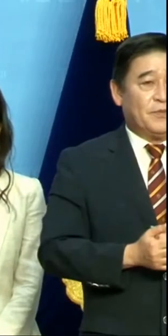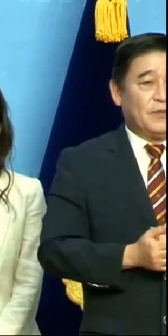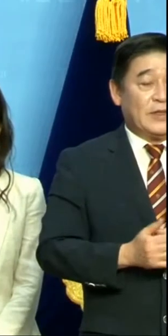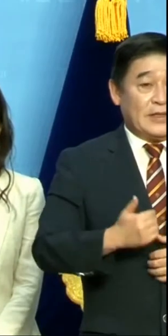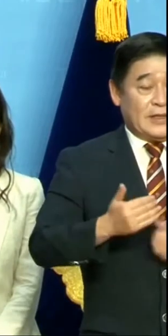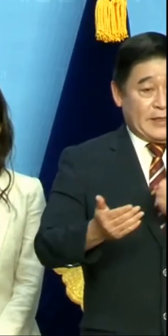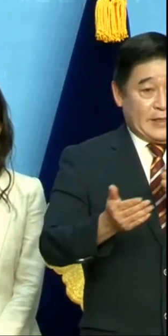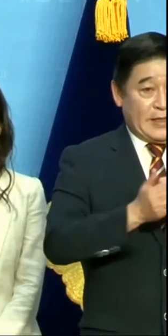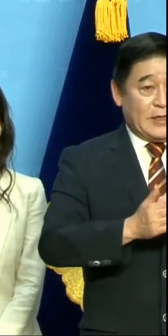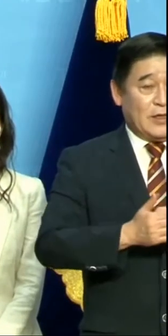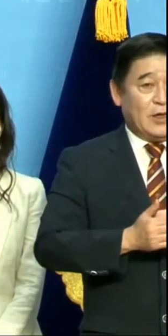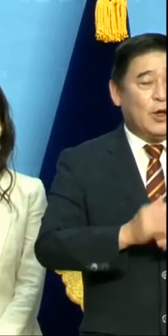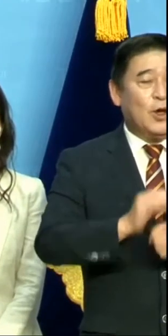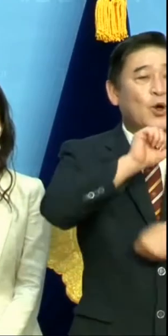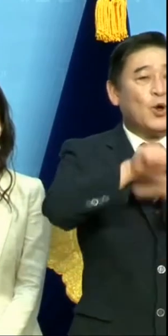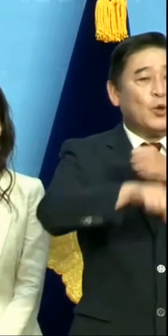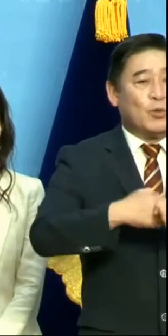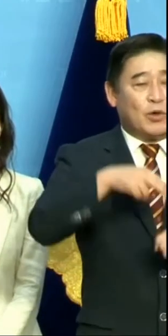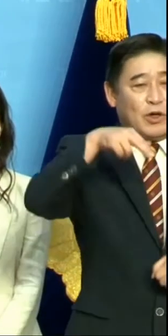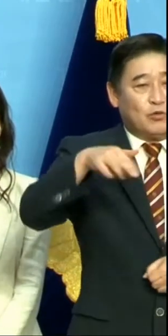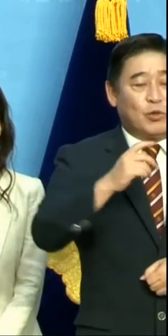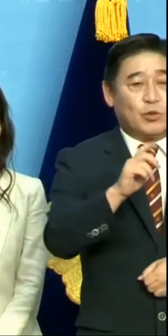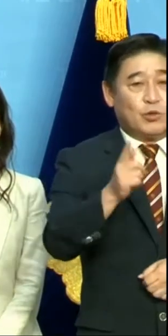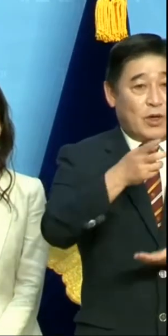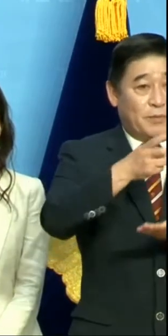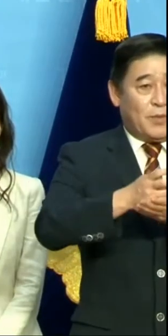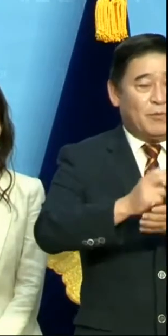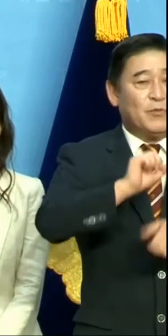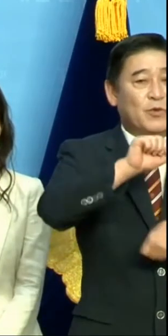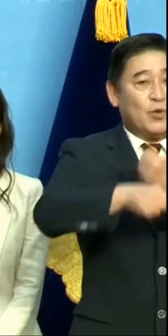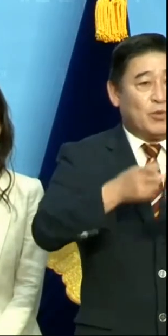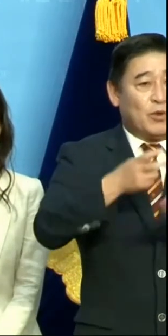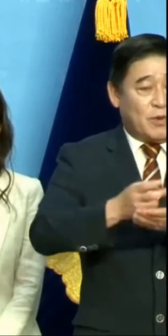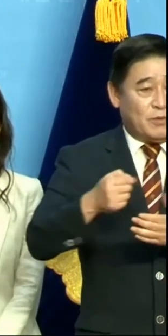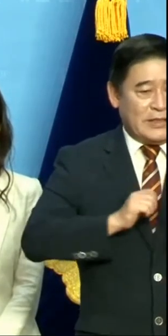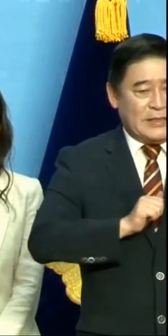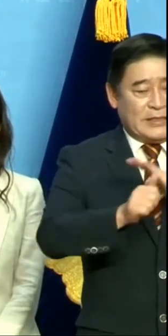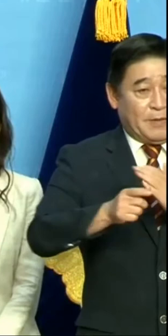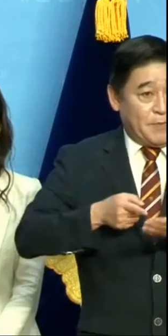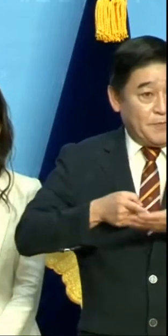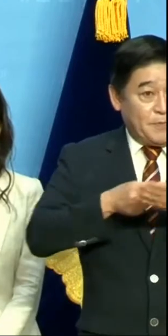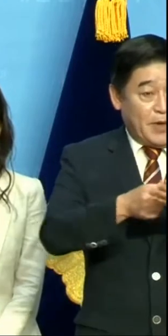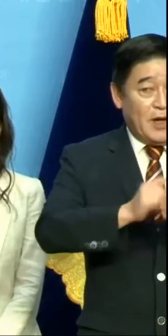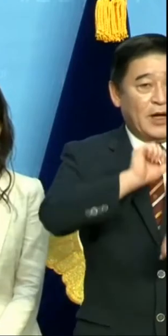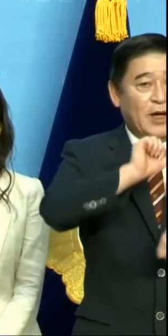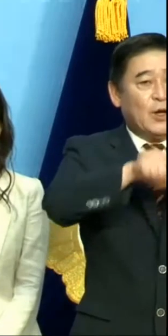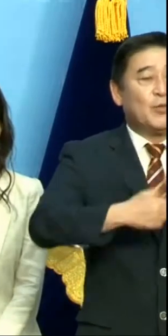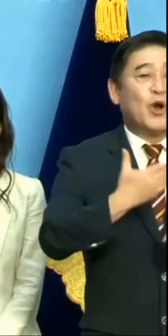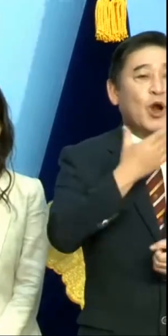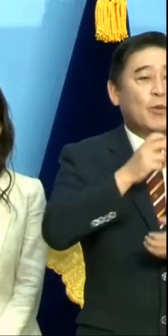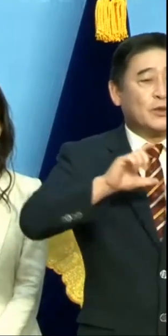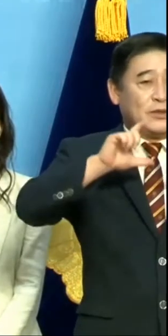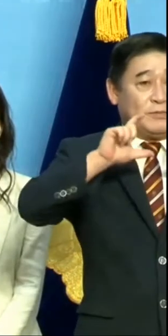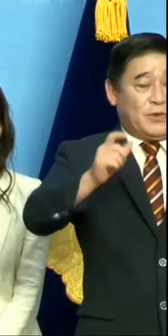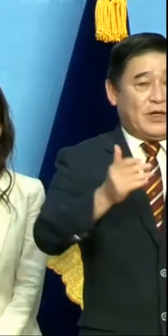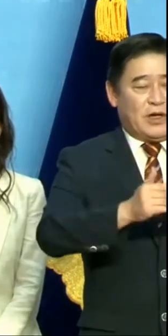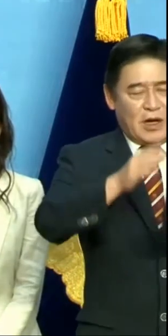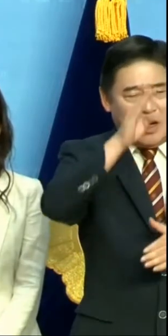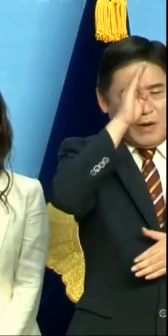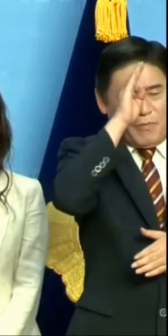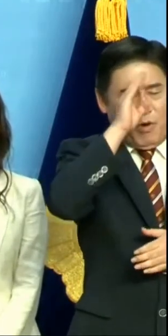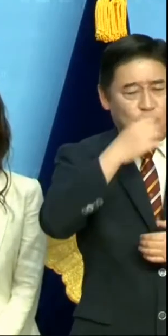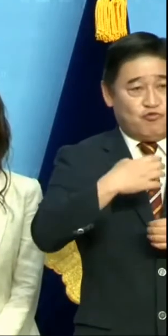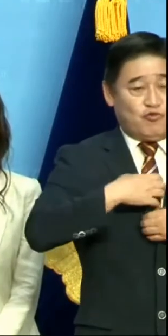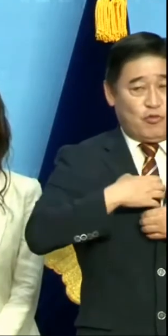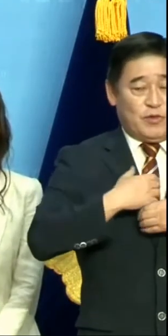원은 동물원 수족과 법과 야생 생물 법을 대표 발휘하여 동물복지를 보장하고 질병 발생의